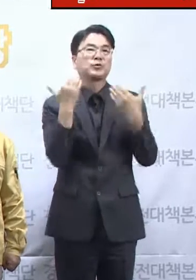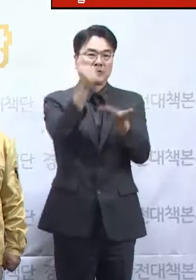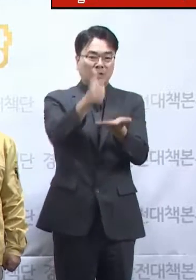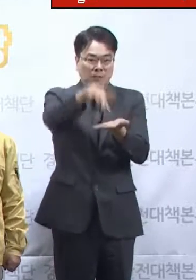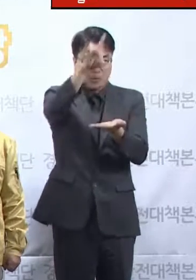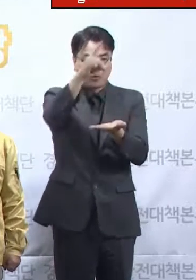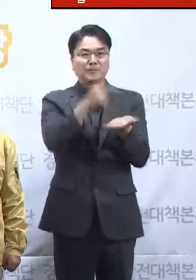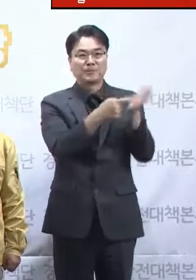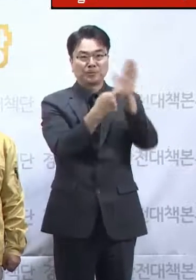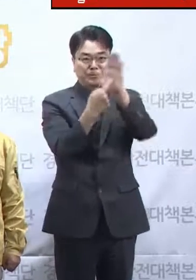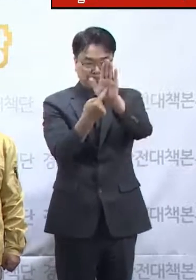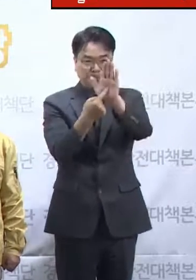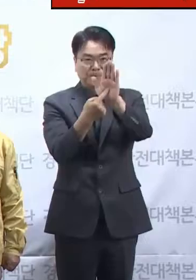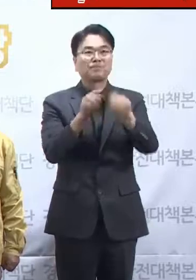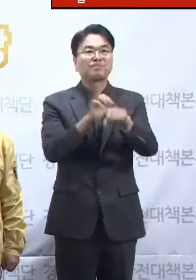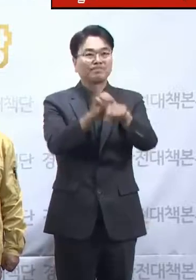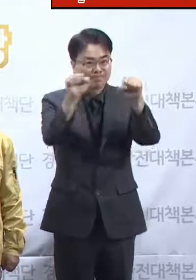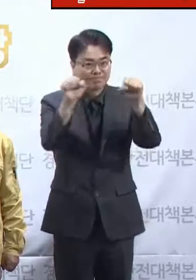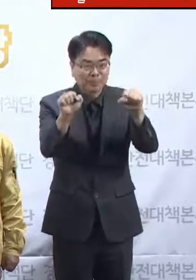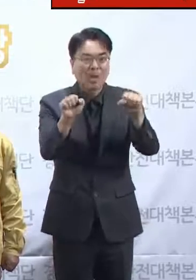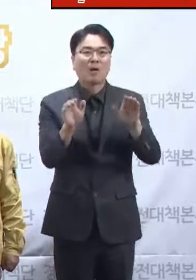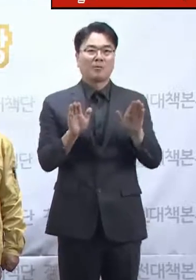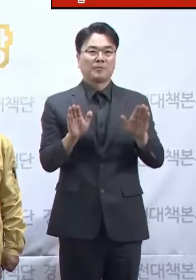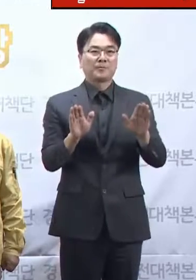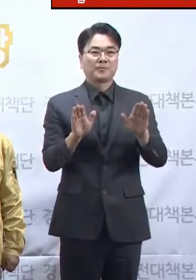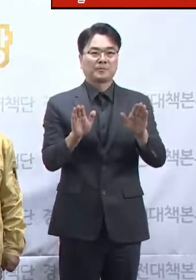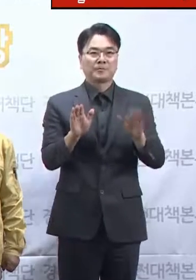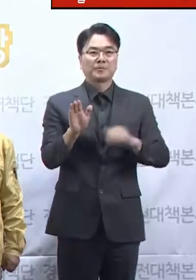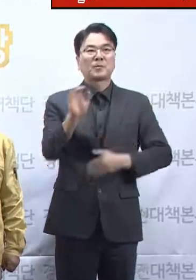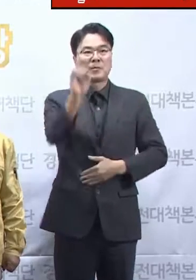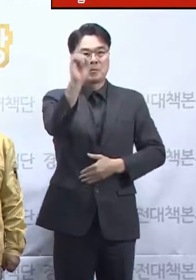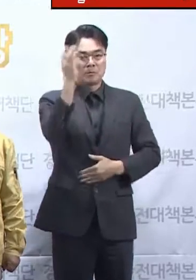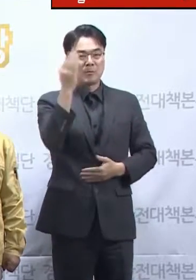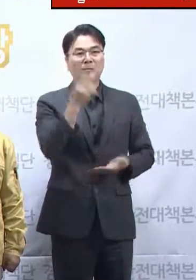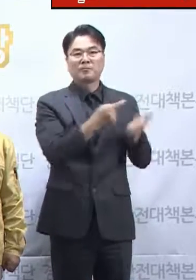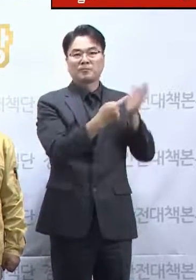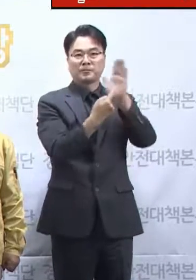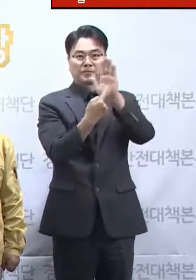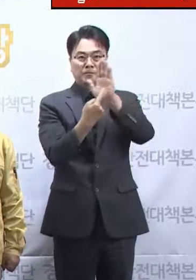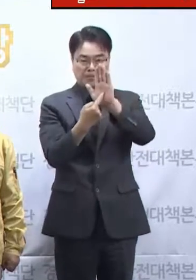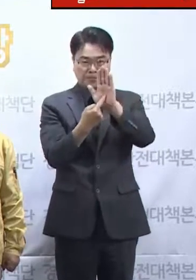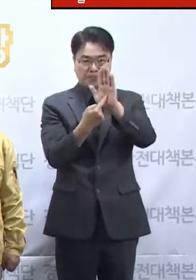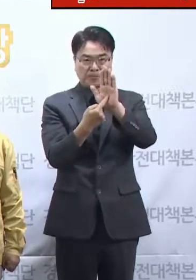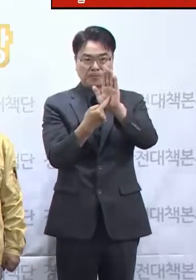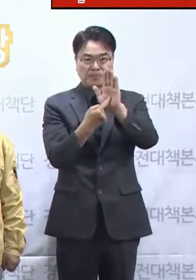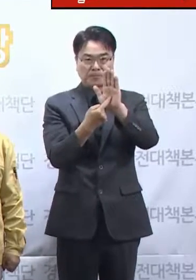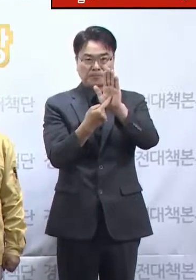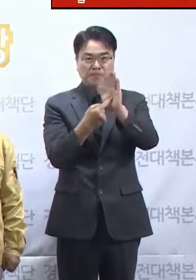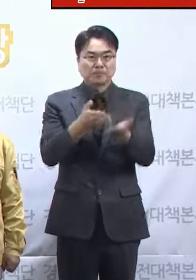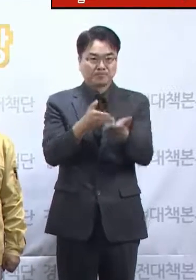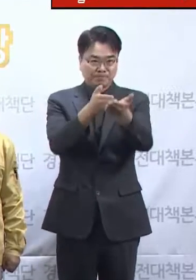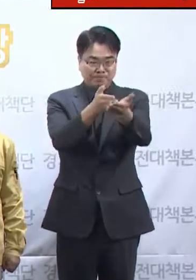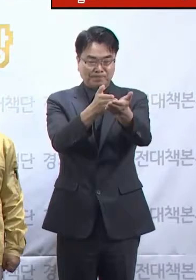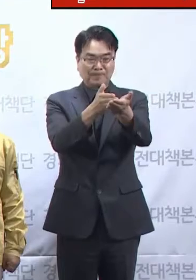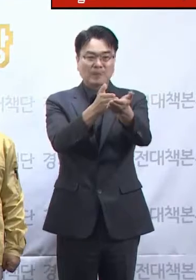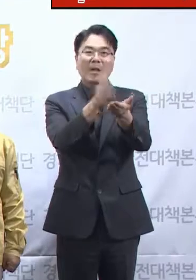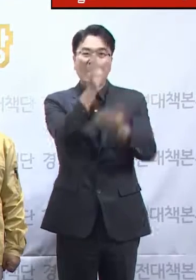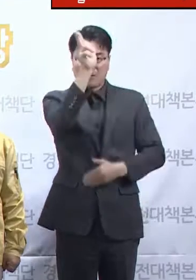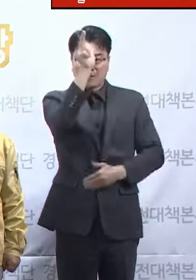발표하시겠습니다. 네, 오늘의 기자회견은 우리 경찰청장님께서